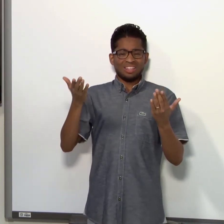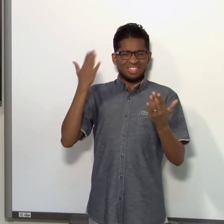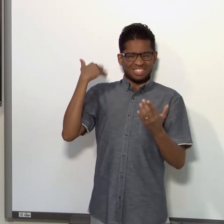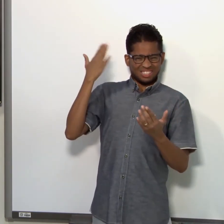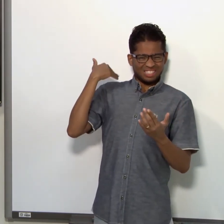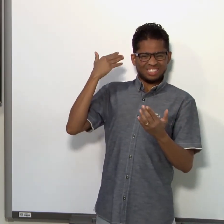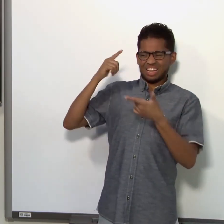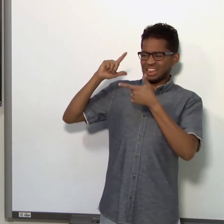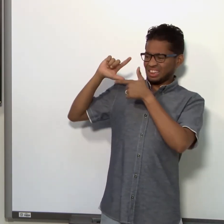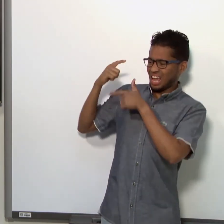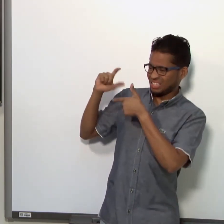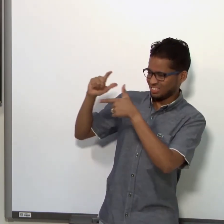Percebam que,